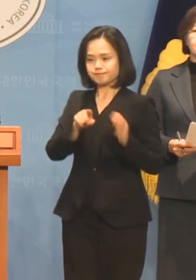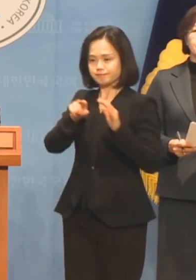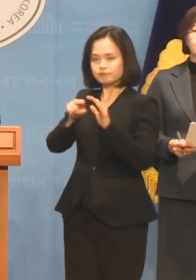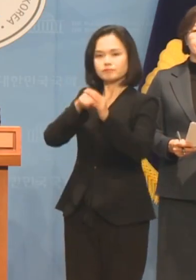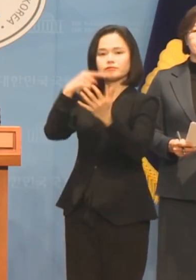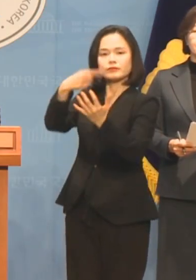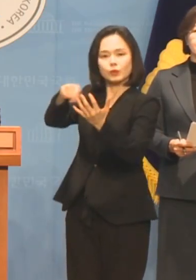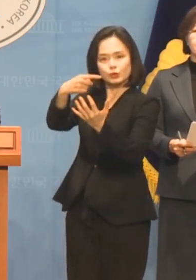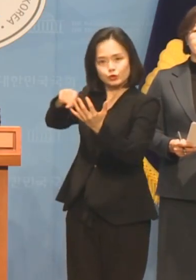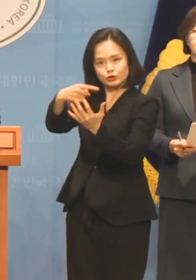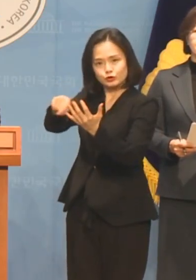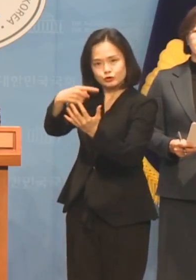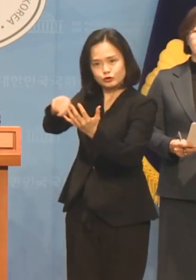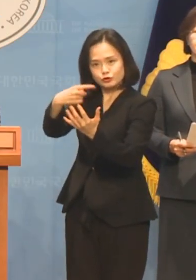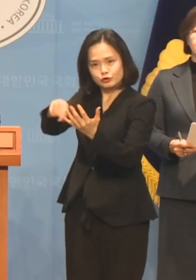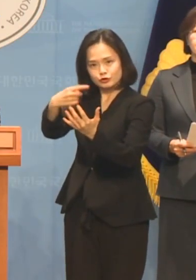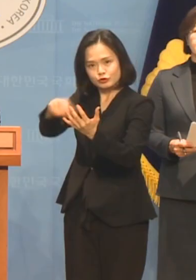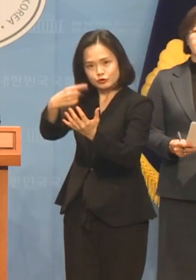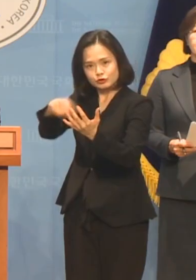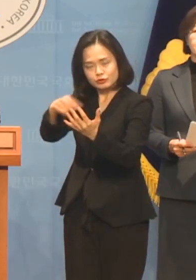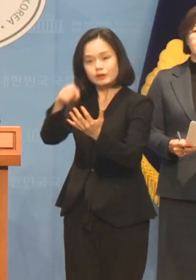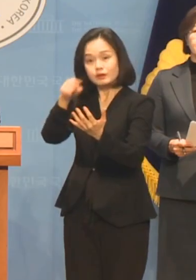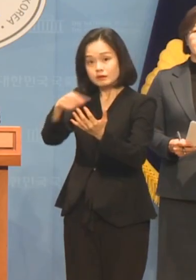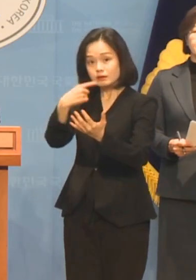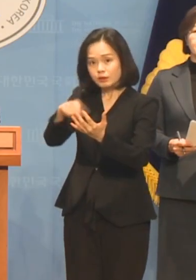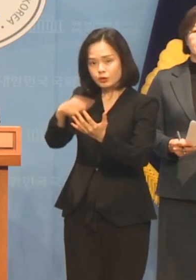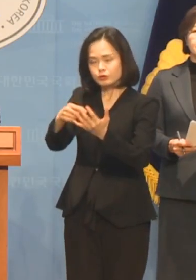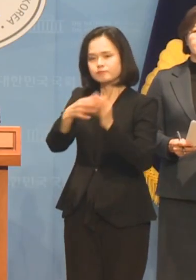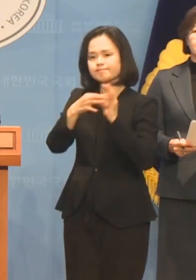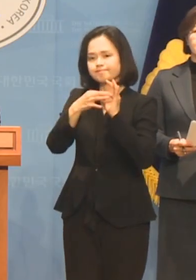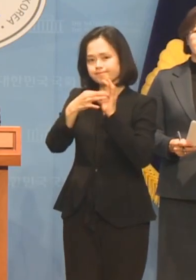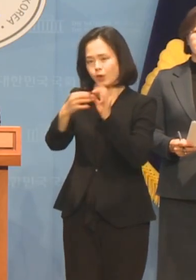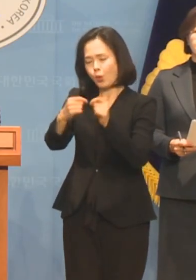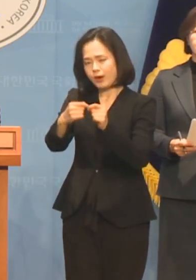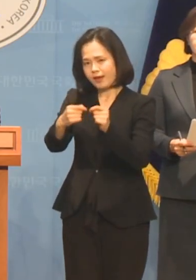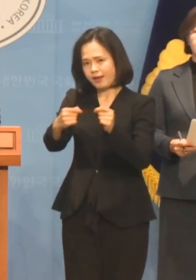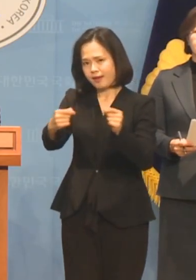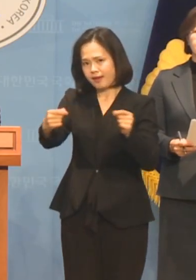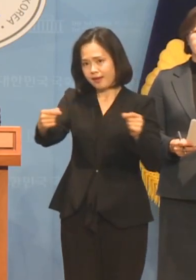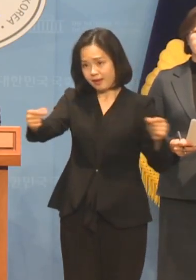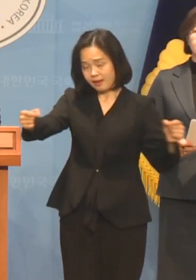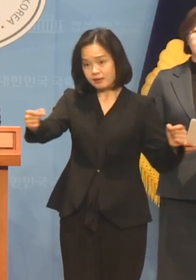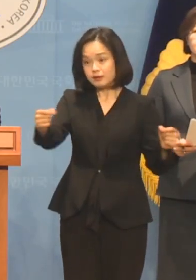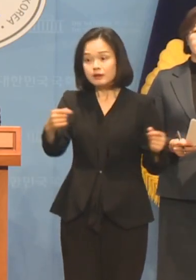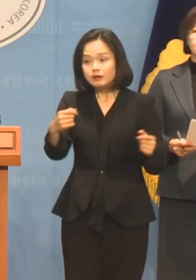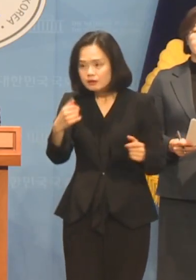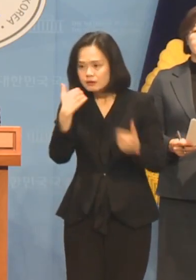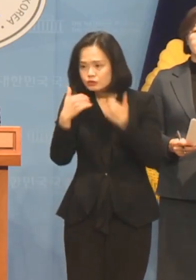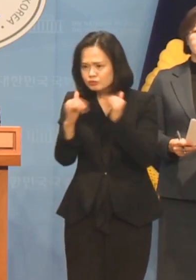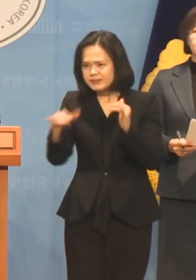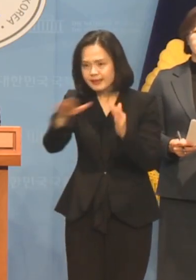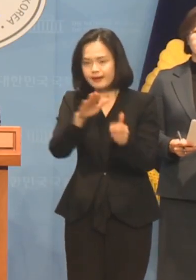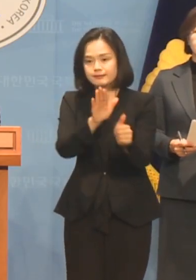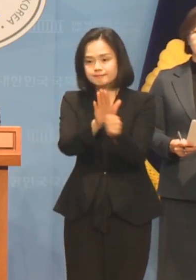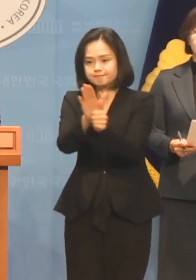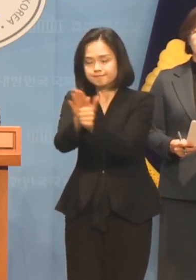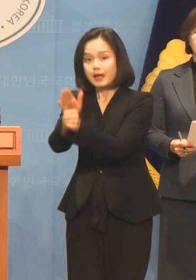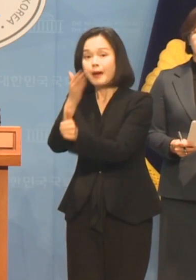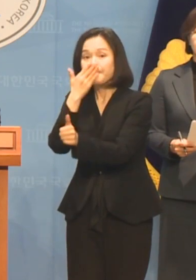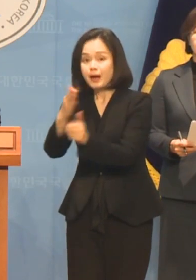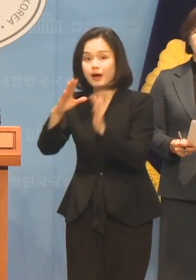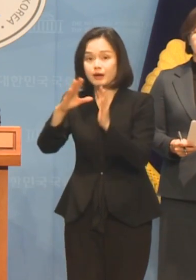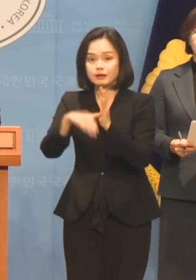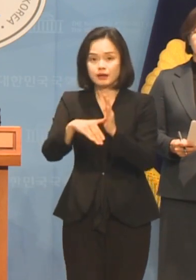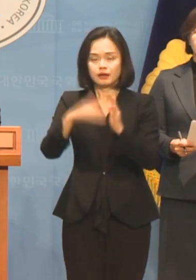개입이 체계적이며 장기적으로 그리고 누구에게나 보장될 때 트라우마의 회복과 우리 사회의